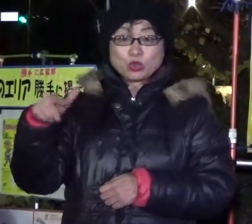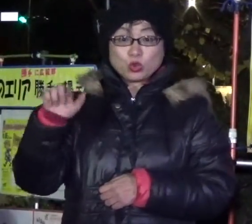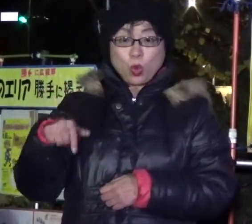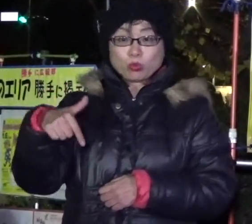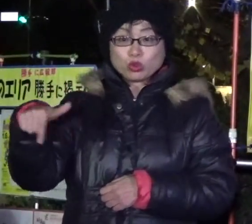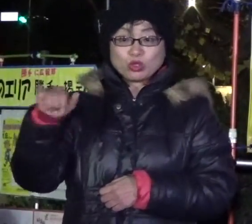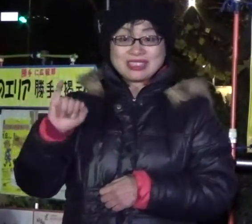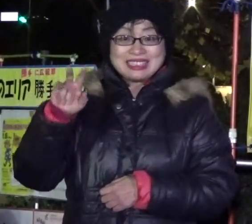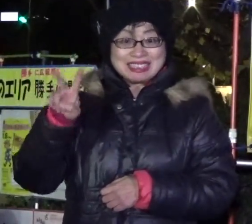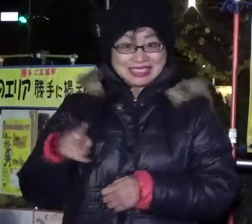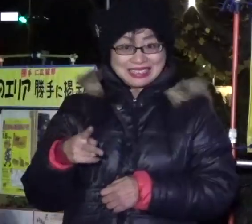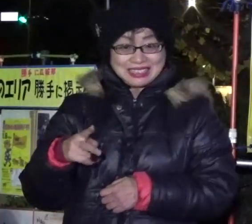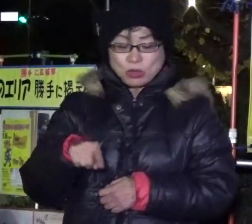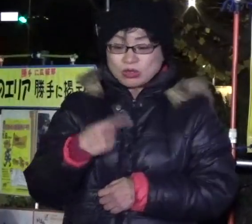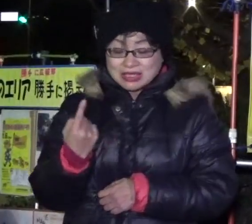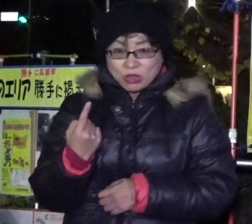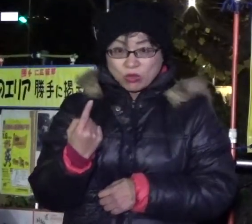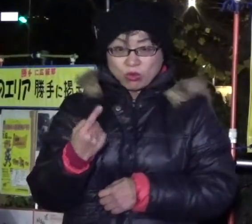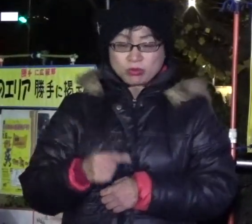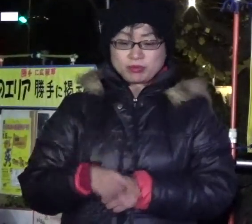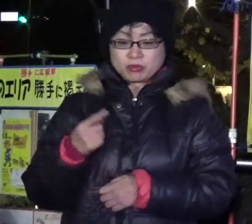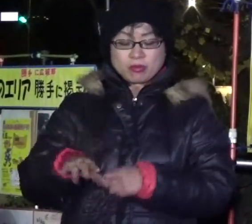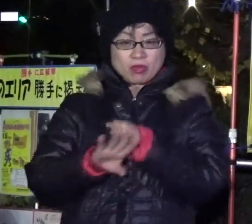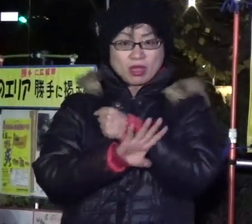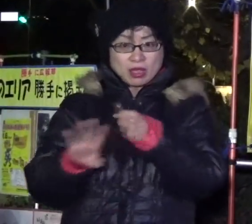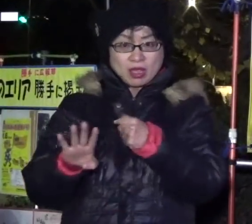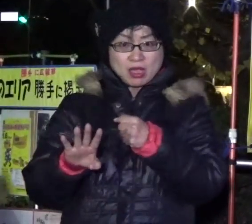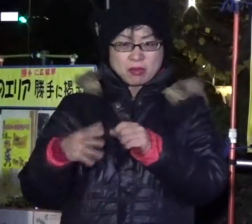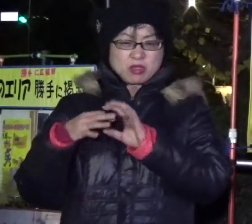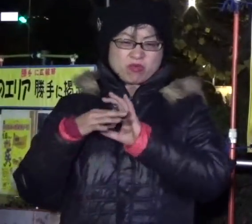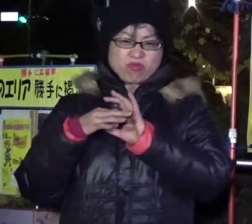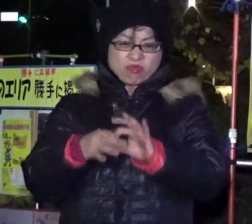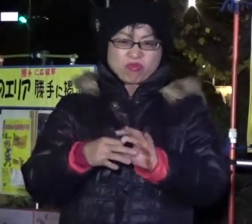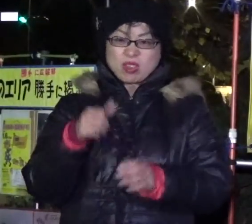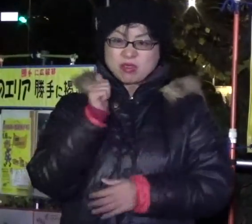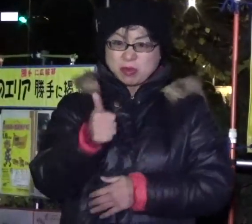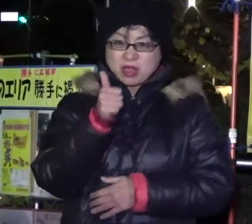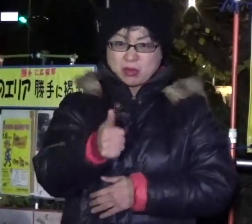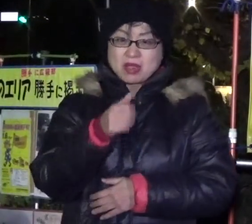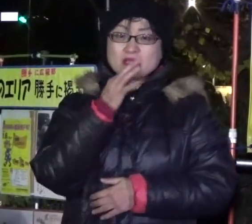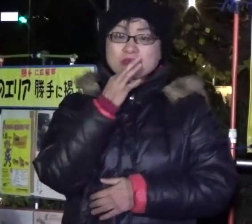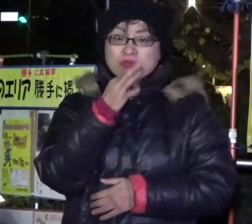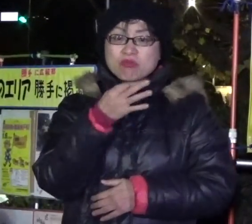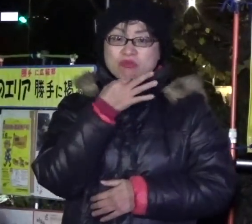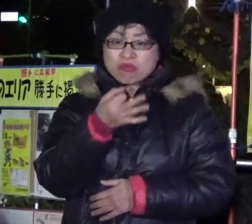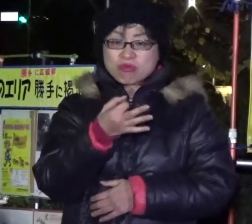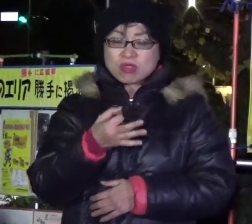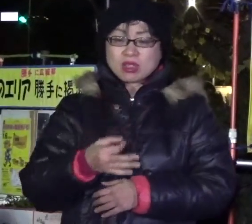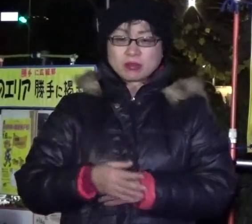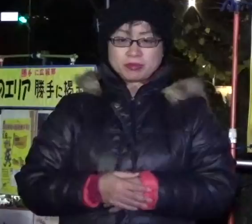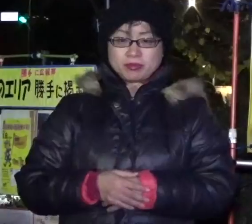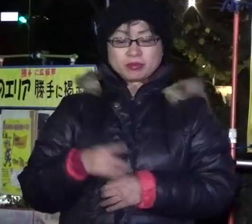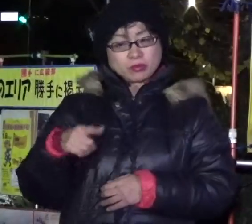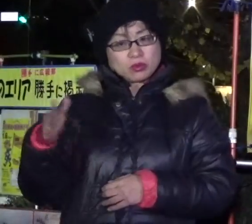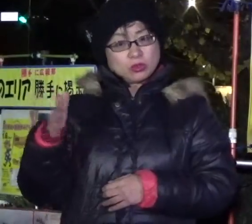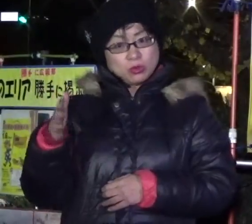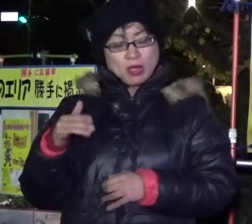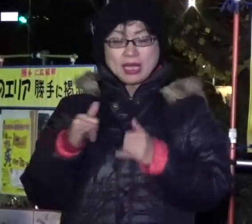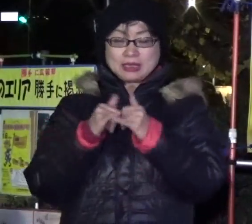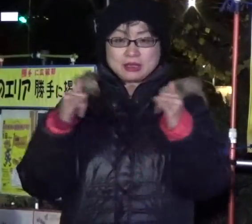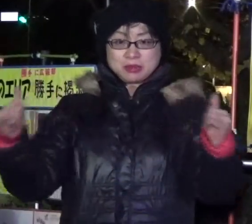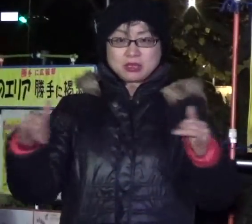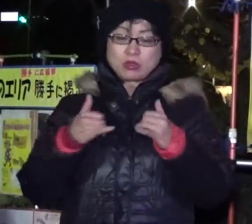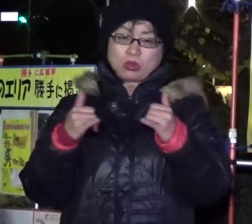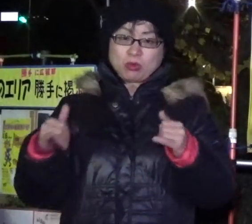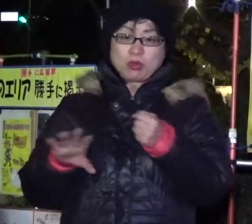から1986年から原発というのはずっとノーを言い続けてまいりましたけれども、まだその頃は市民の人